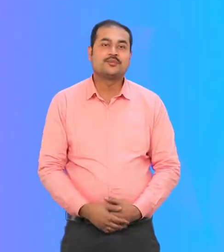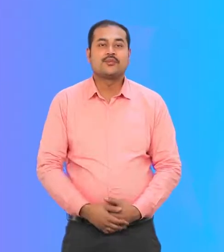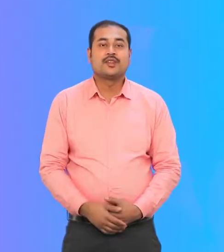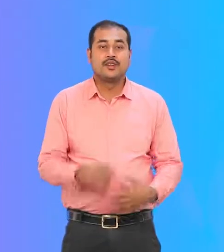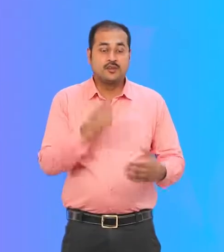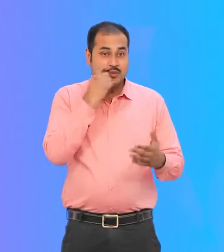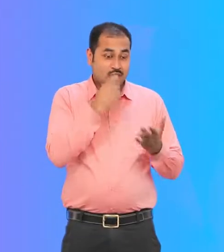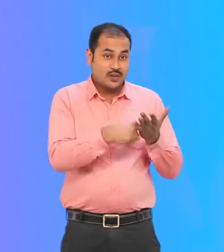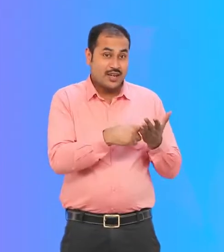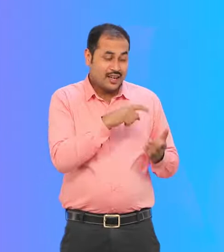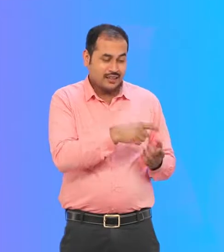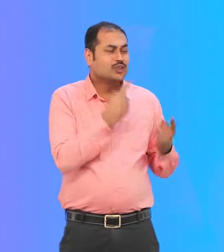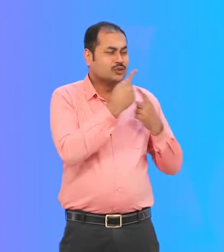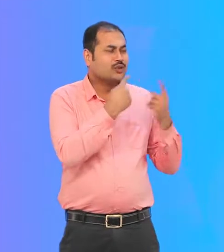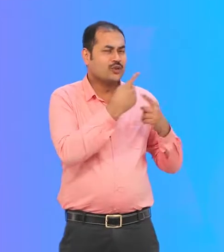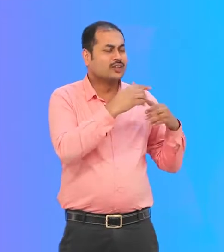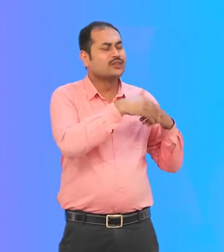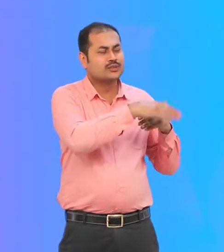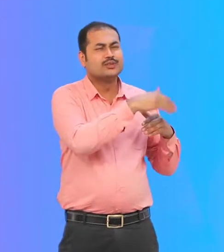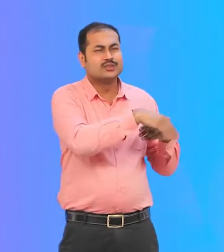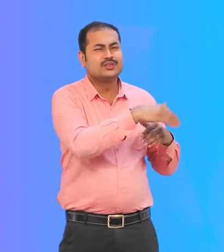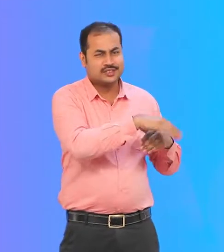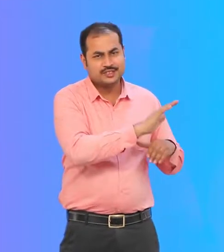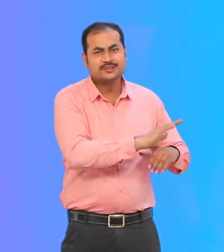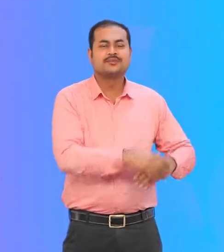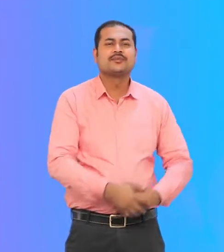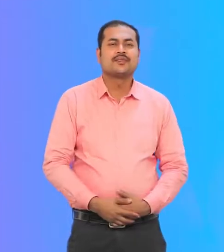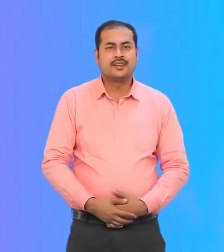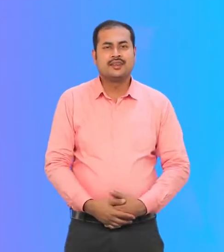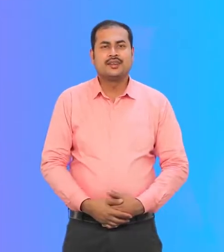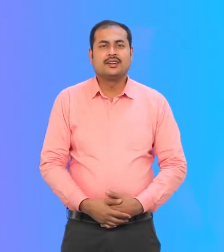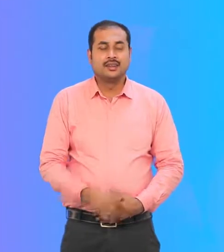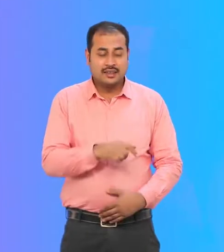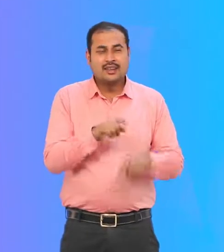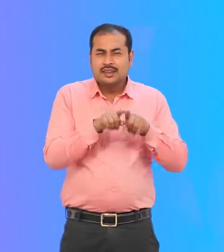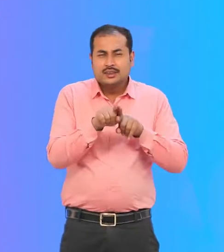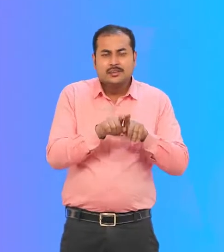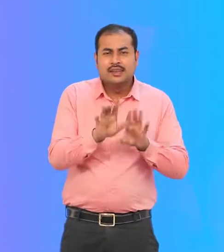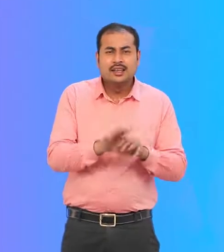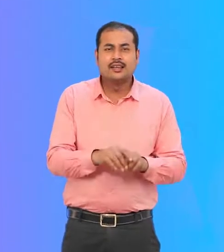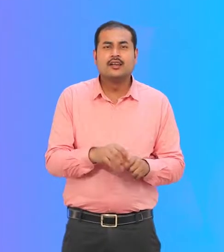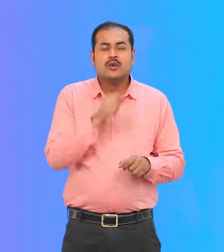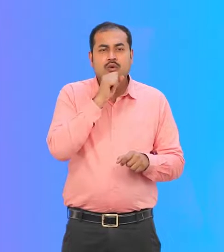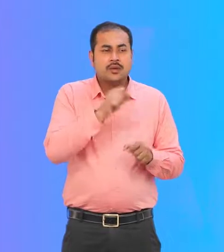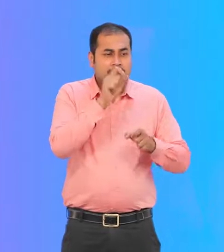है और रोहन अपनी बात जारी रखते हुए कह रहा है जैसे कि बूढ़े